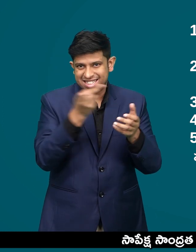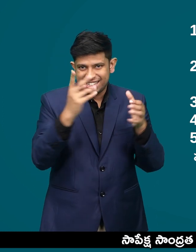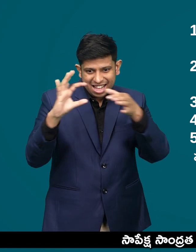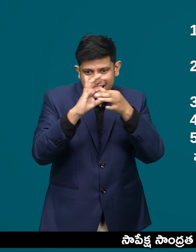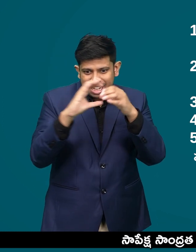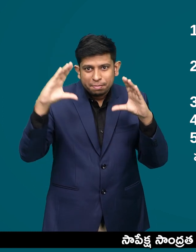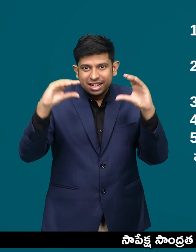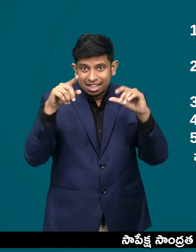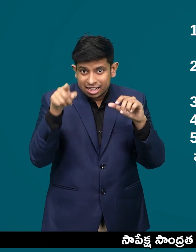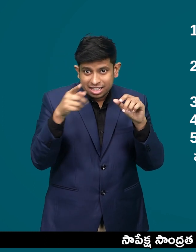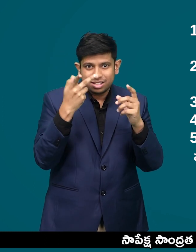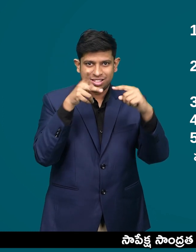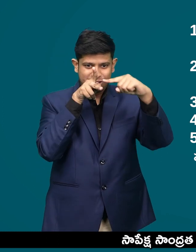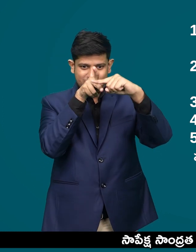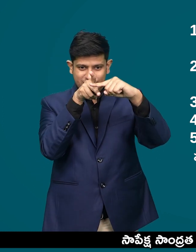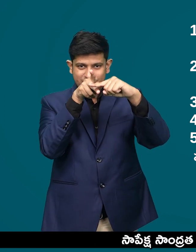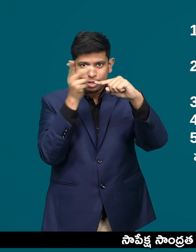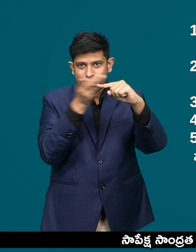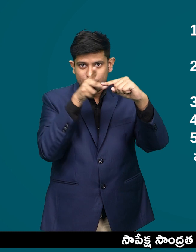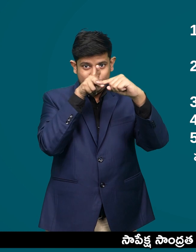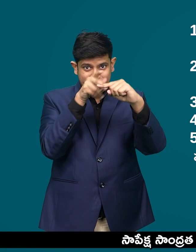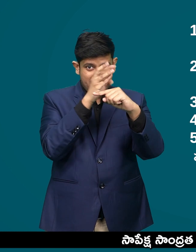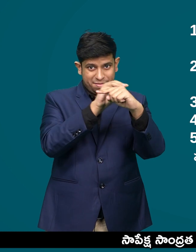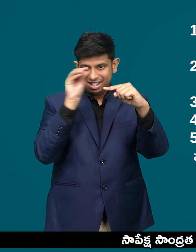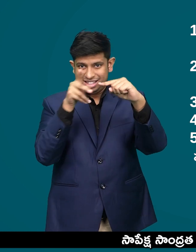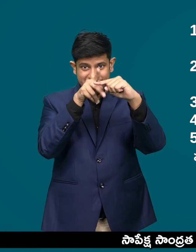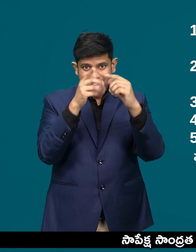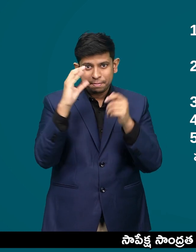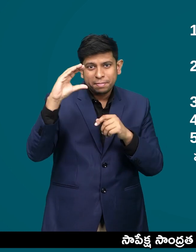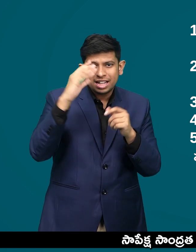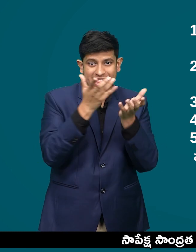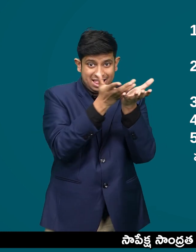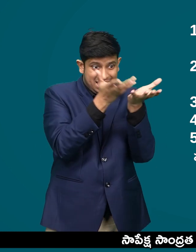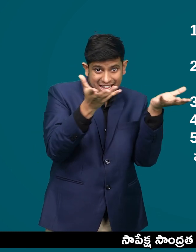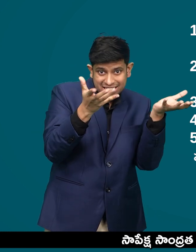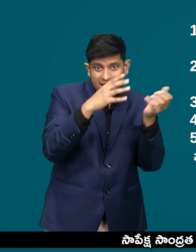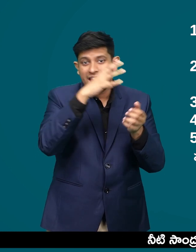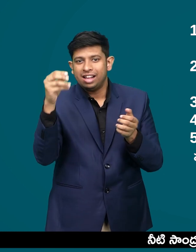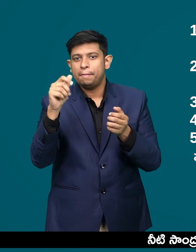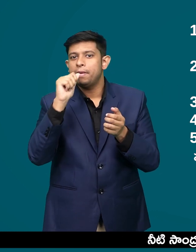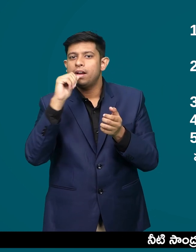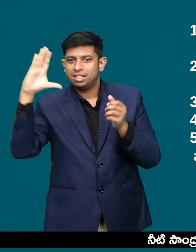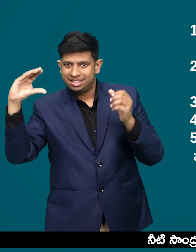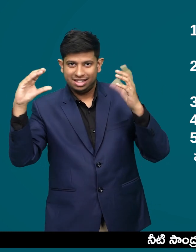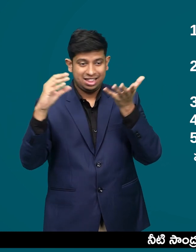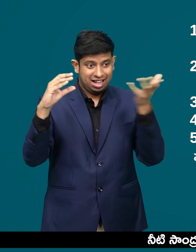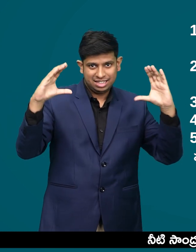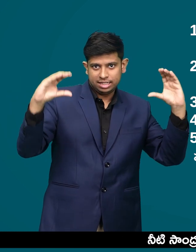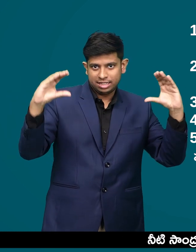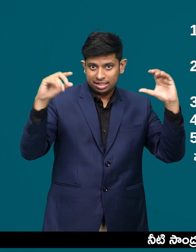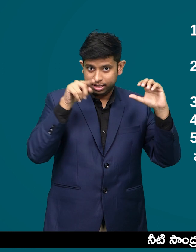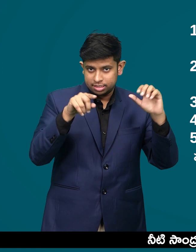2. సాపేక్ష సాంద్రత అనేది ఒక పదార్థం యొక్క సాంద్రత మరియు నీటి సాంద్రత